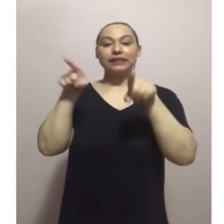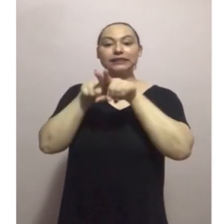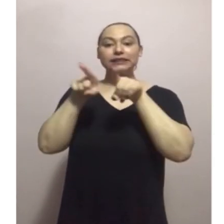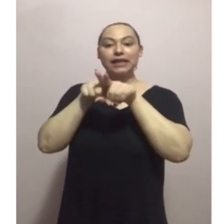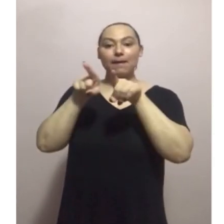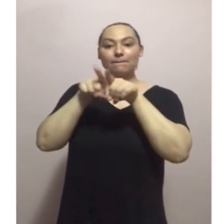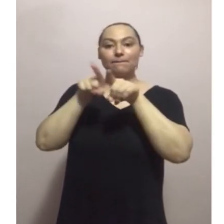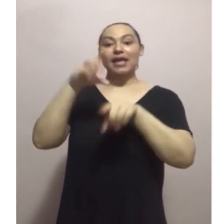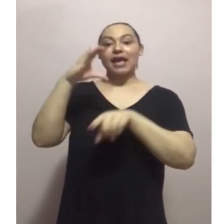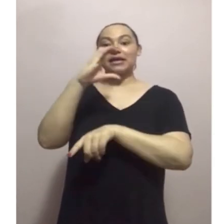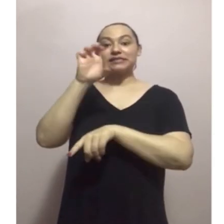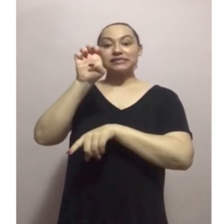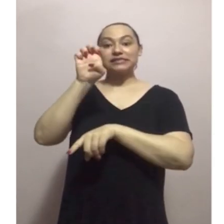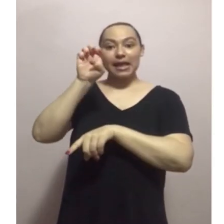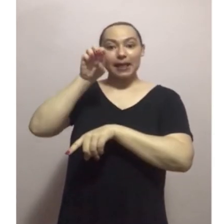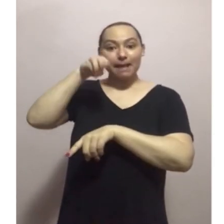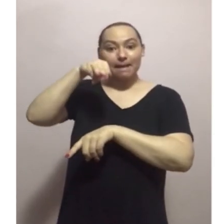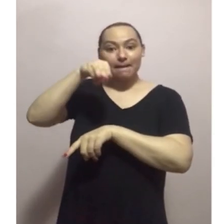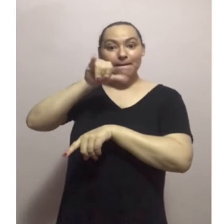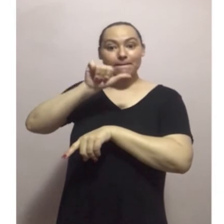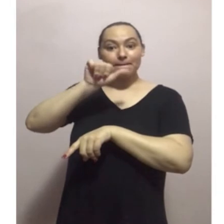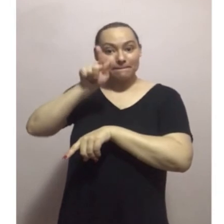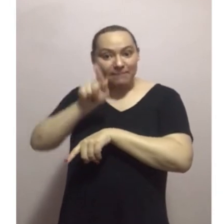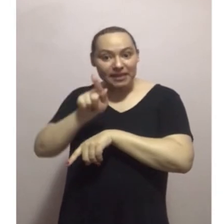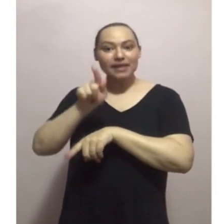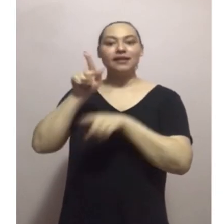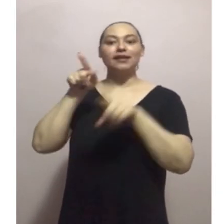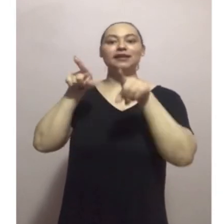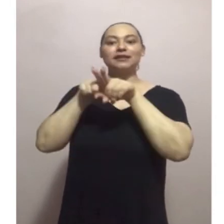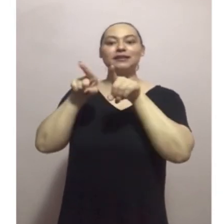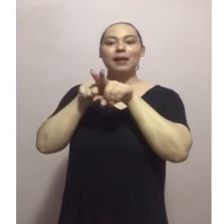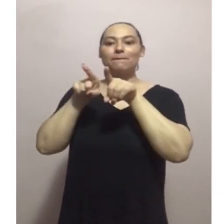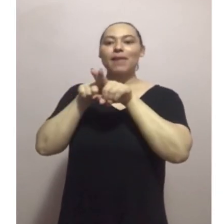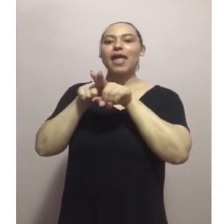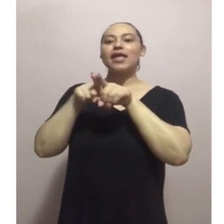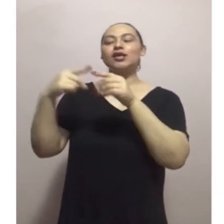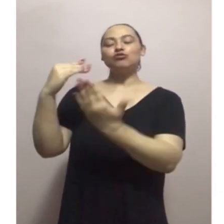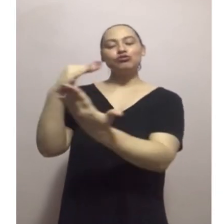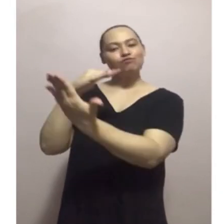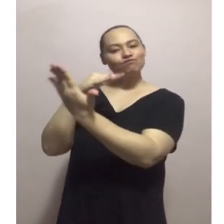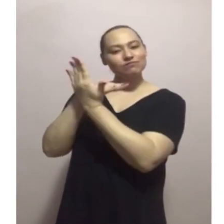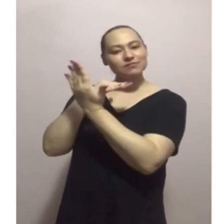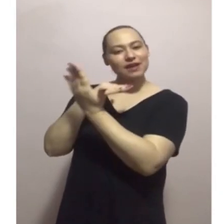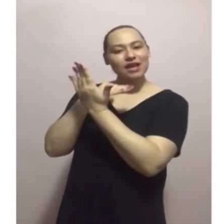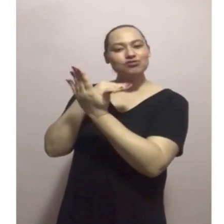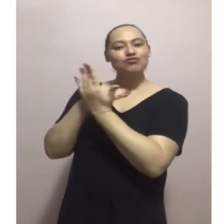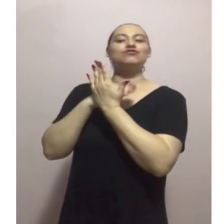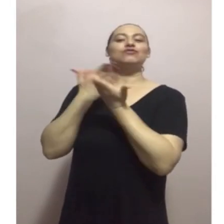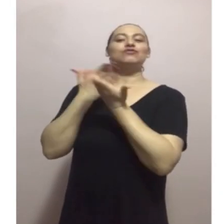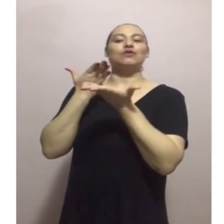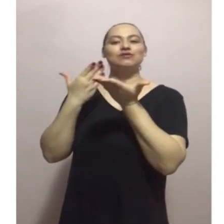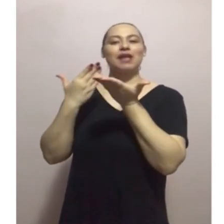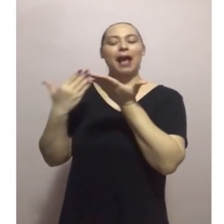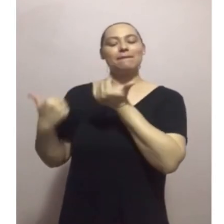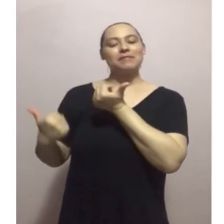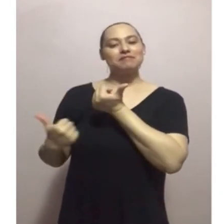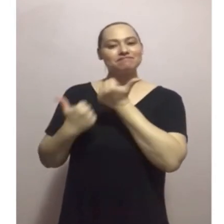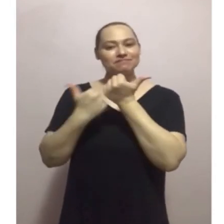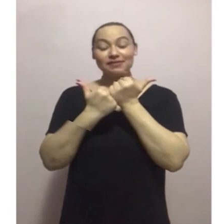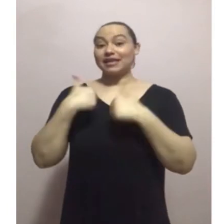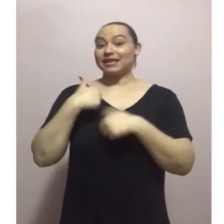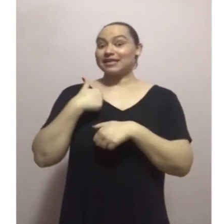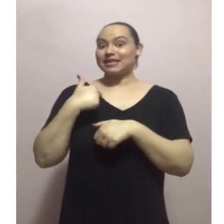CEMIG. Muito obrigada a esses parceiros que estão conosco há tantos anos e que viabilizam esse projeto que eu tenho tanto